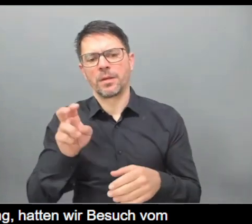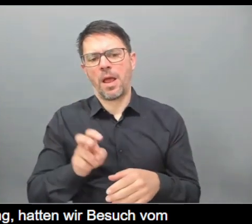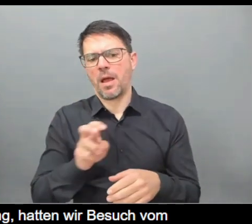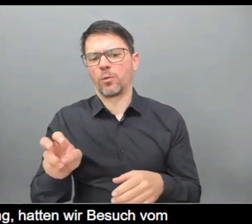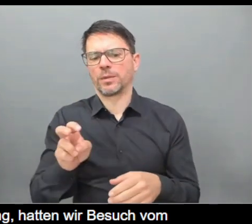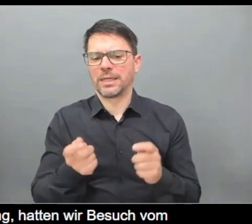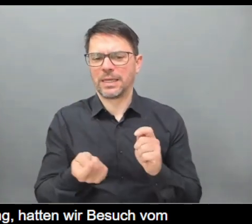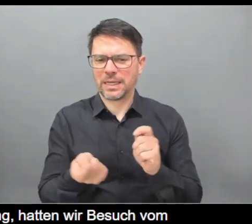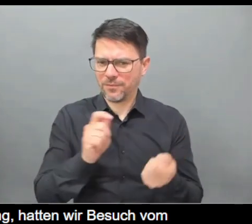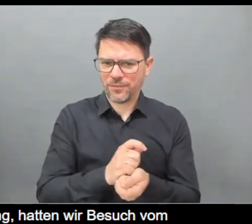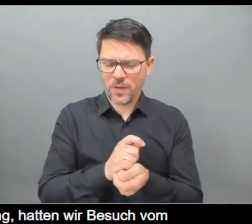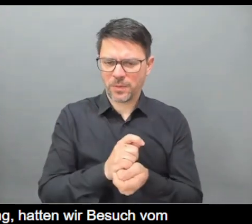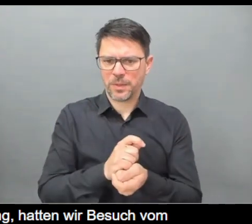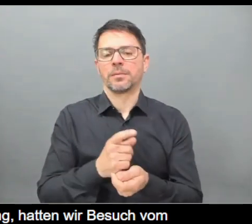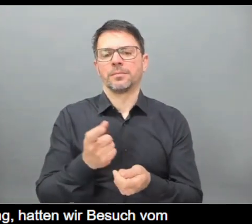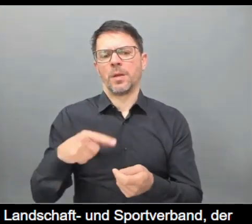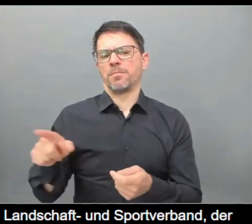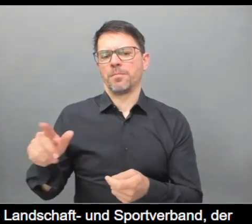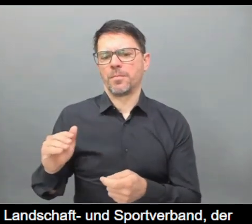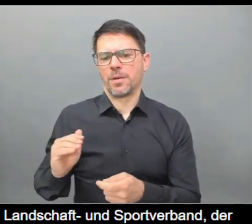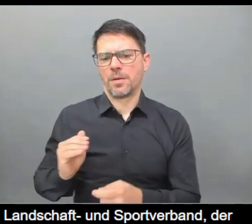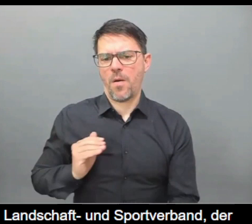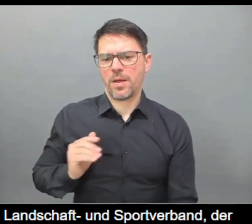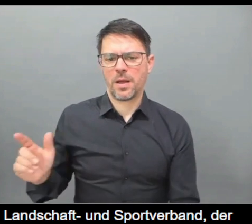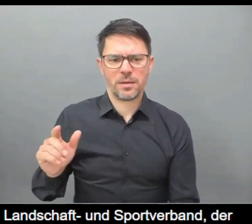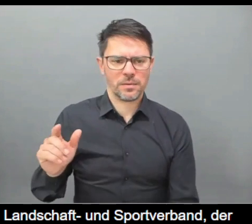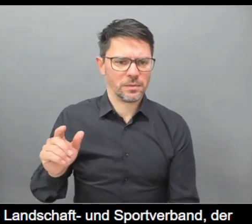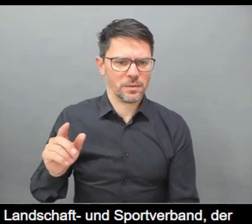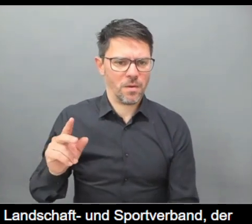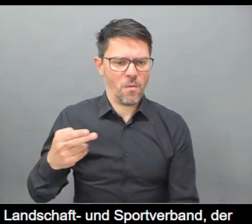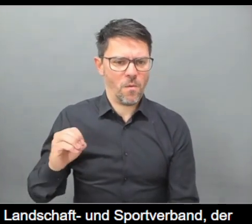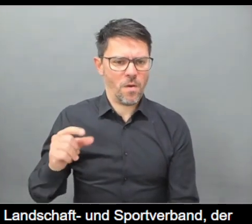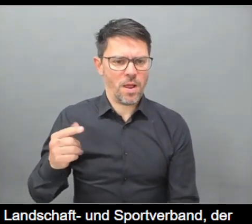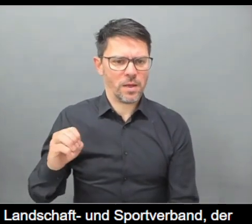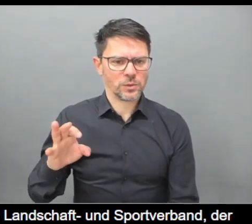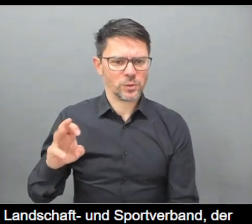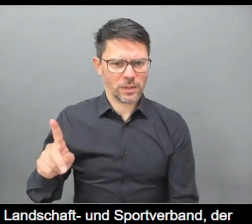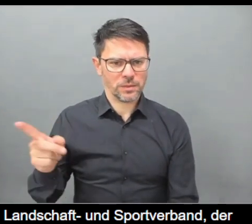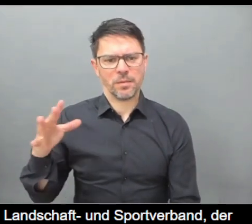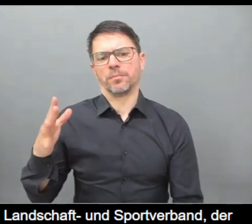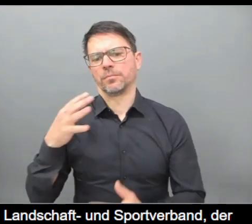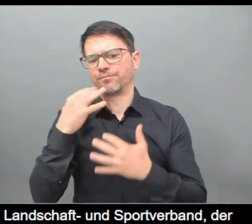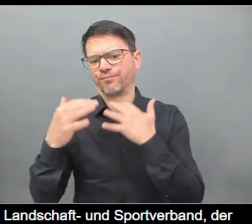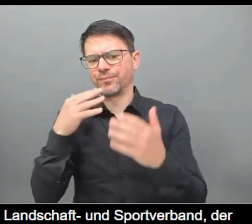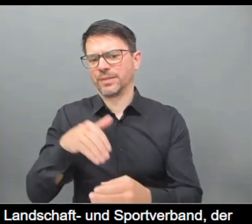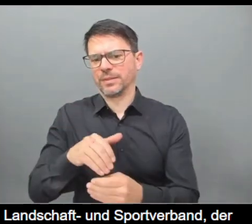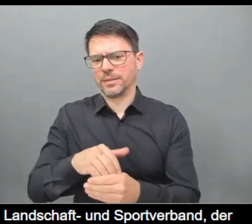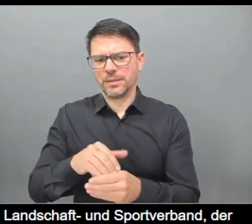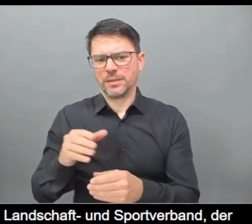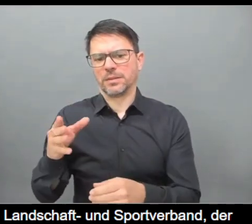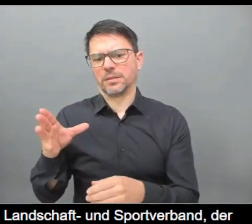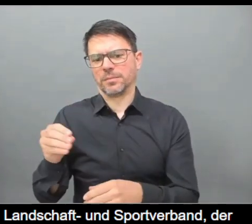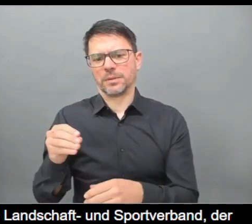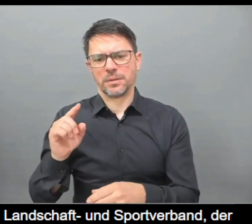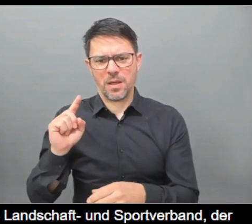Oberbürgermeister Markus Pannermeyer und dem Geschäftsführer der Bayerischen Krankenhausgesellschaft, Herrn Roland Engehausen.